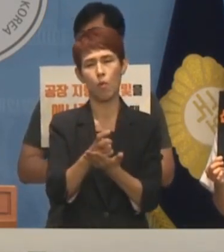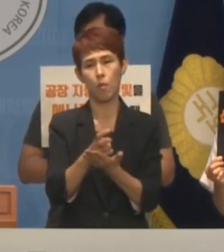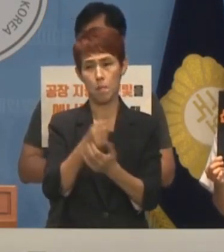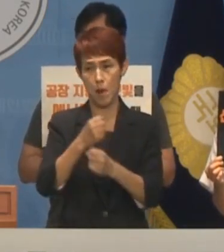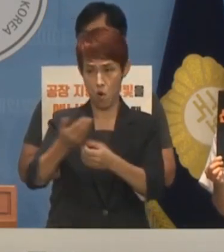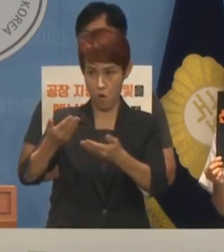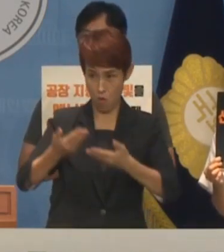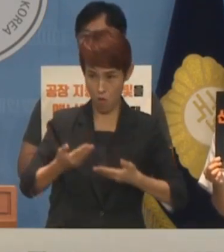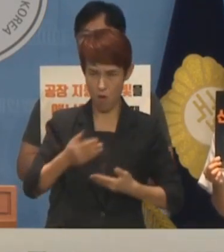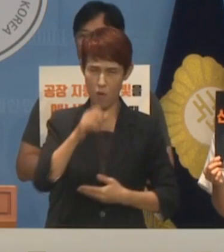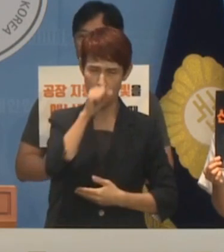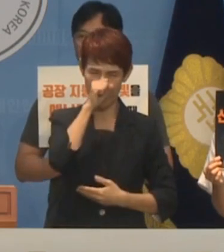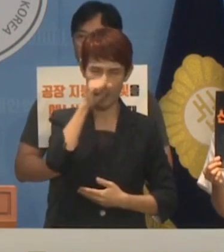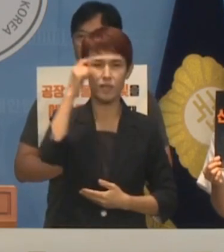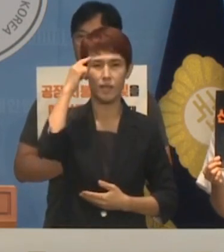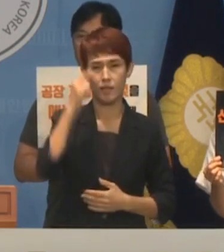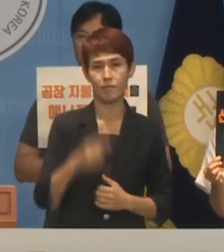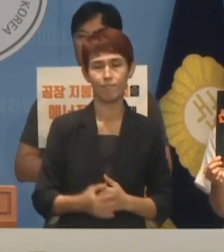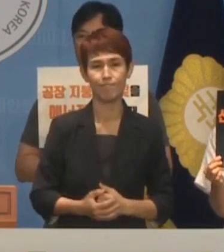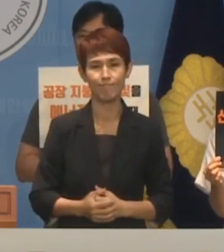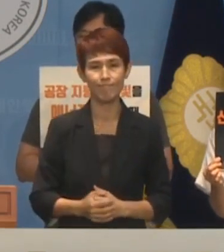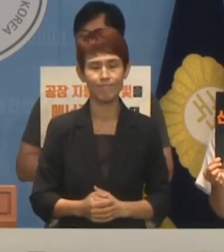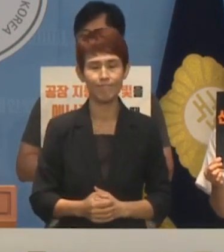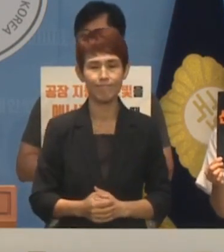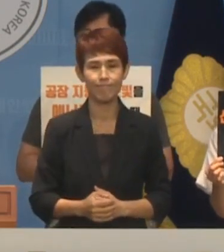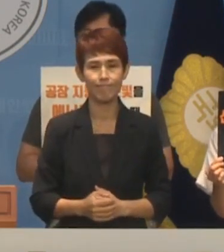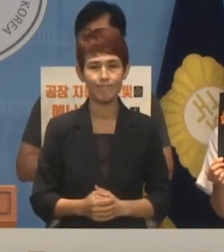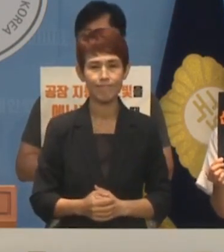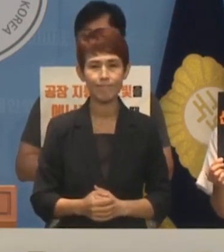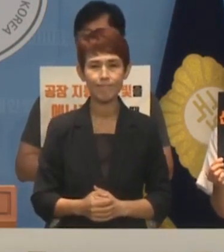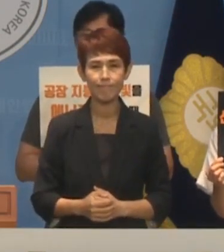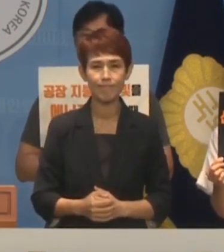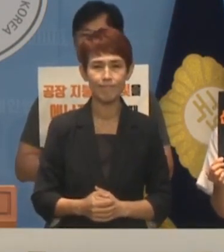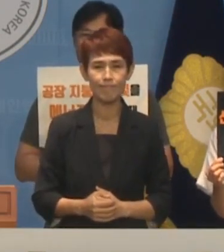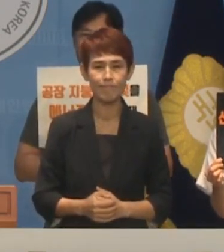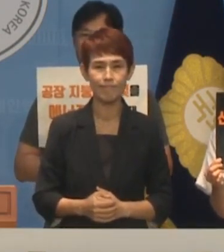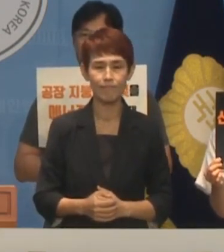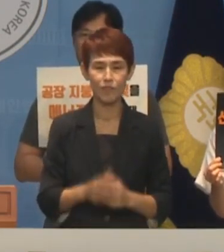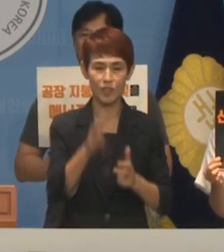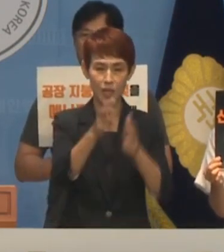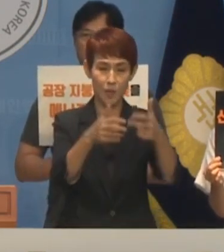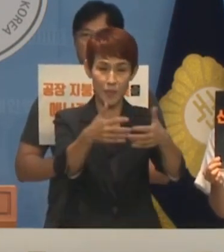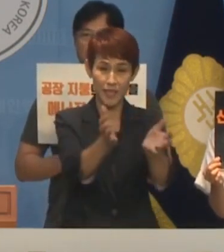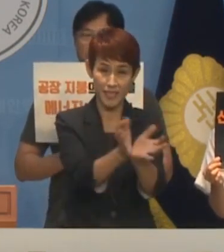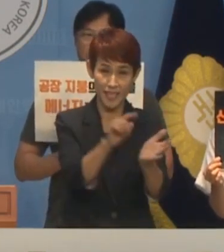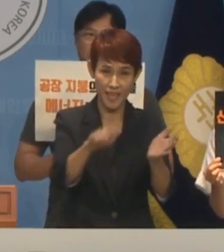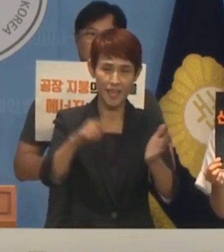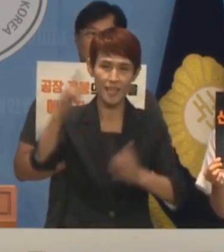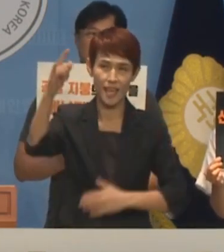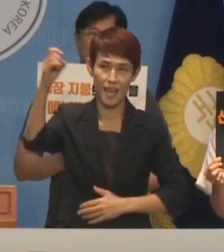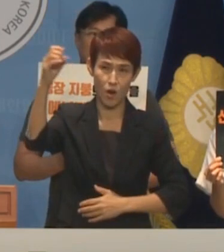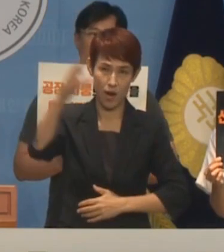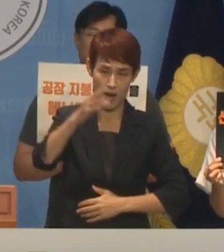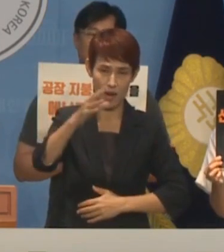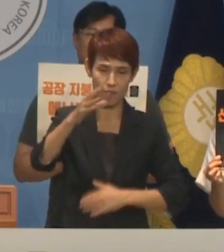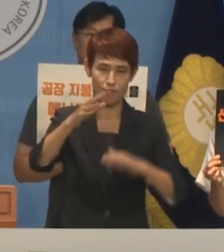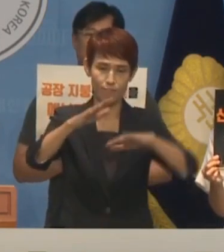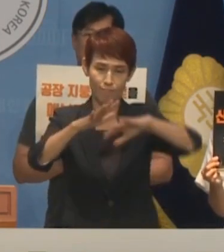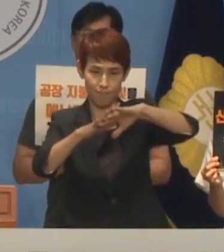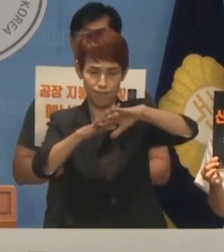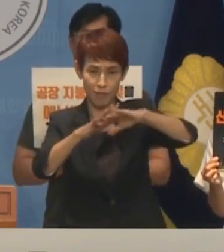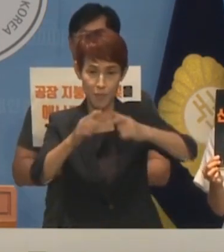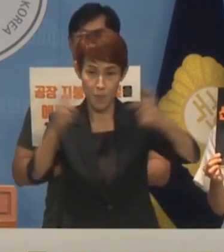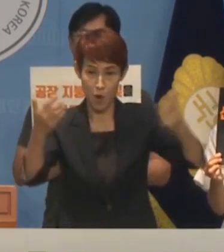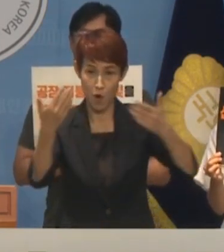쉽지 않겠냐는 말씀을 하시는 분들도 계셨습니다. 그래서 이런 산단에 태양광을 확대하겠다 이런 정부의